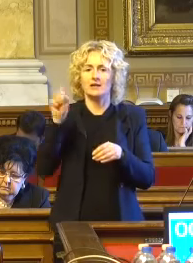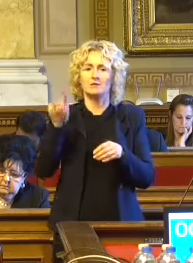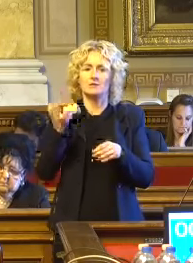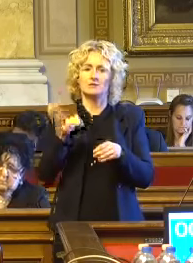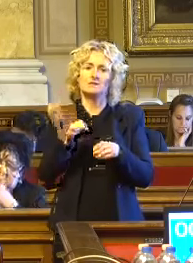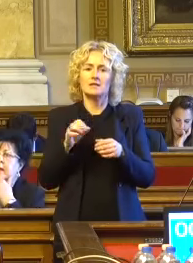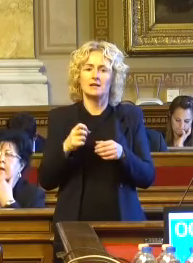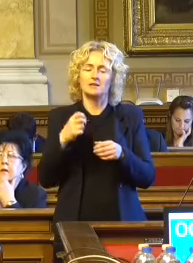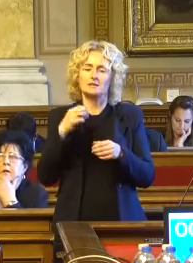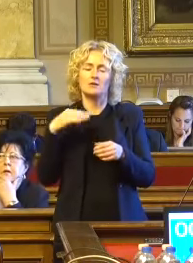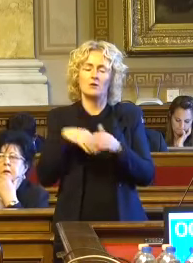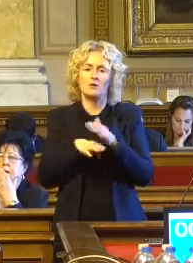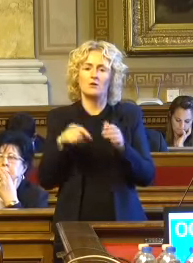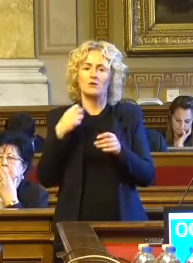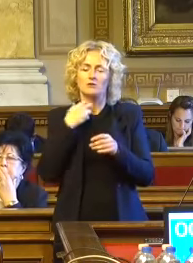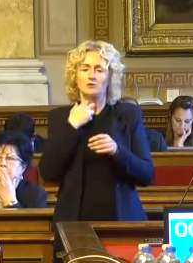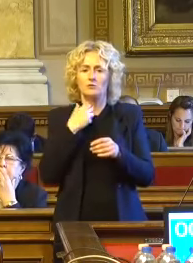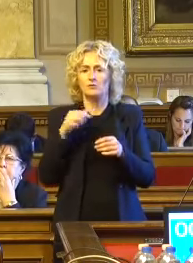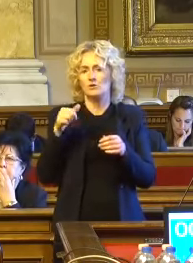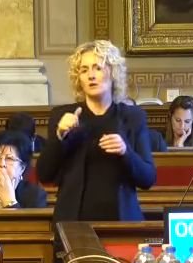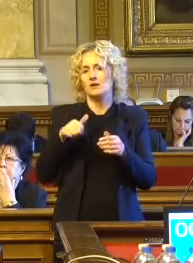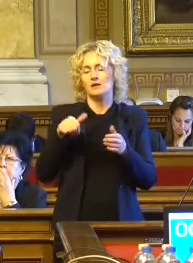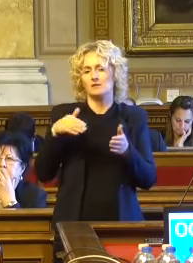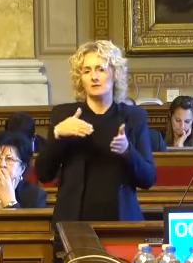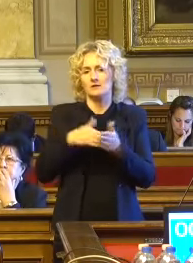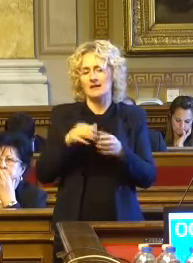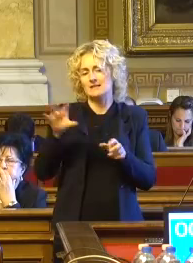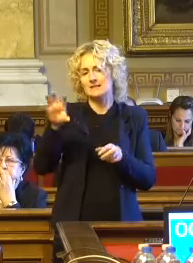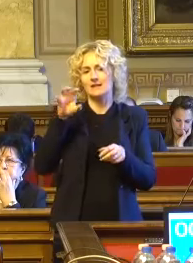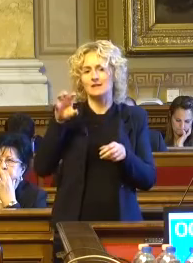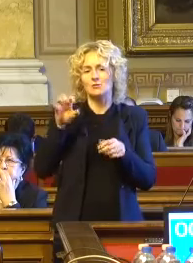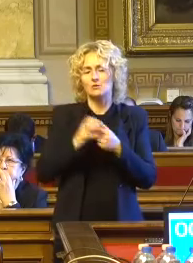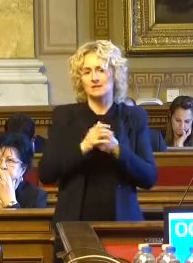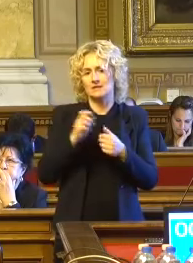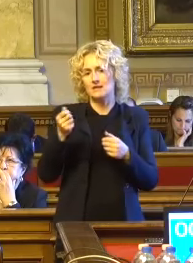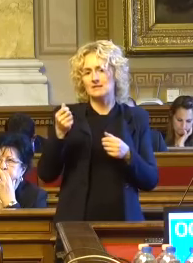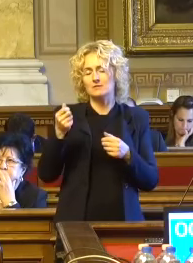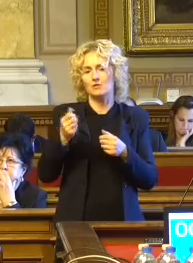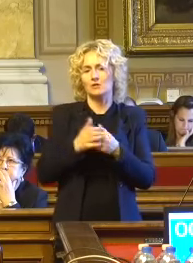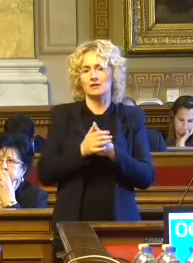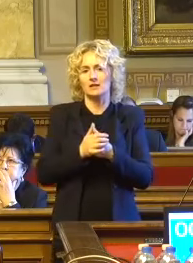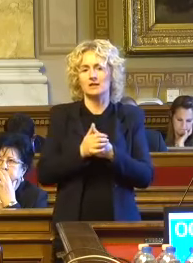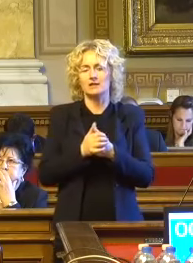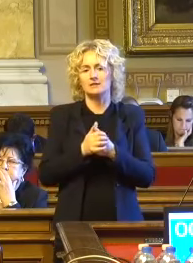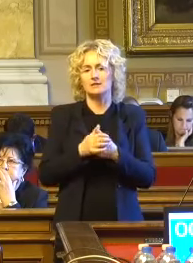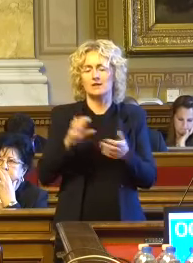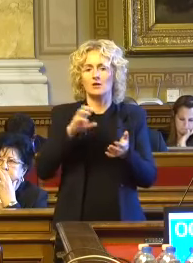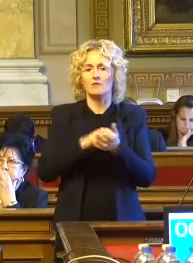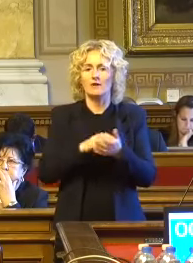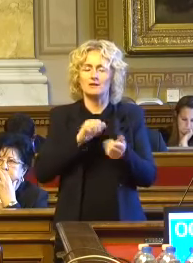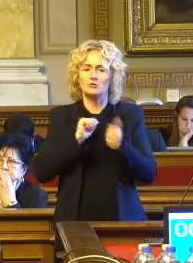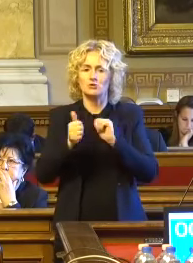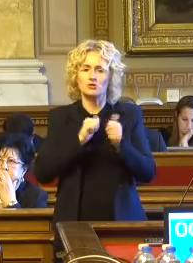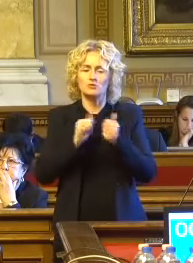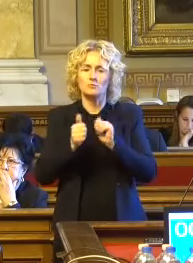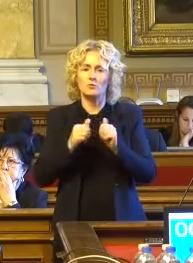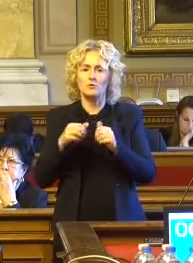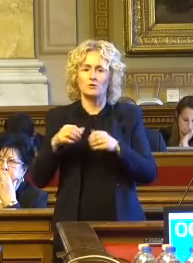szomszédban forint, Napfényfürdő Szeged 5250 forint, a Városi Sportuszadában